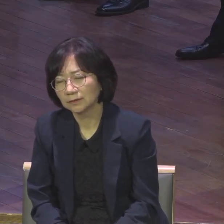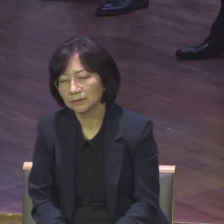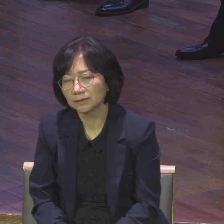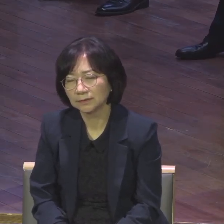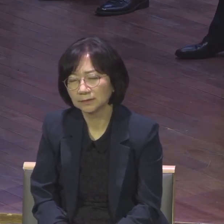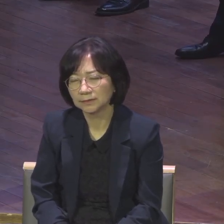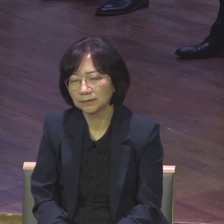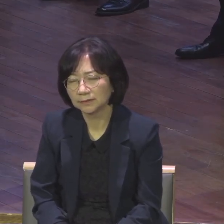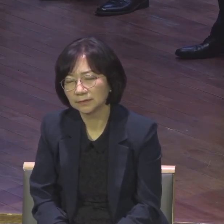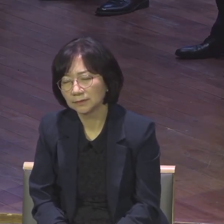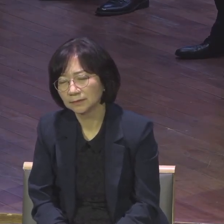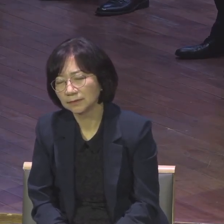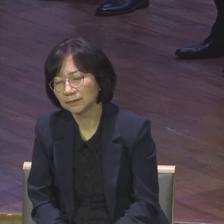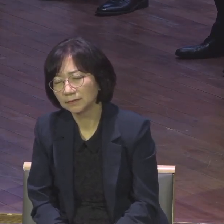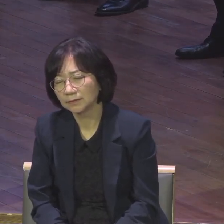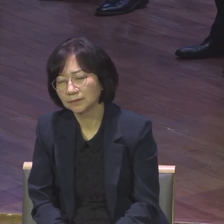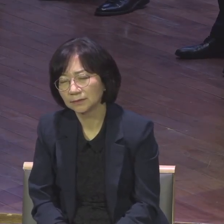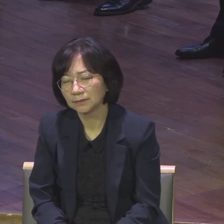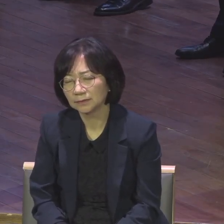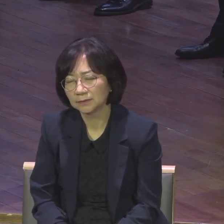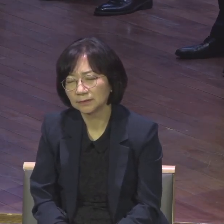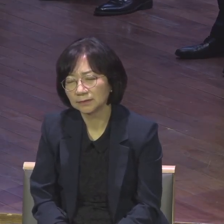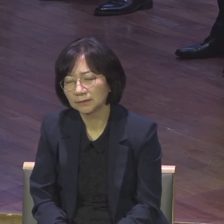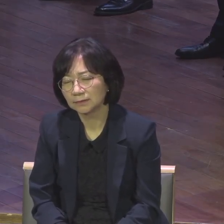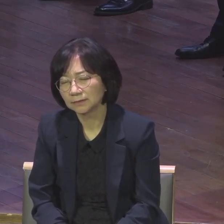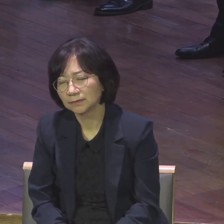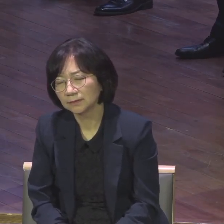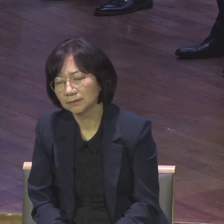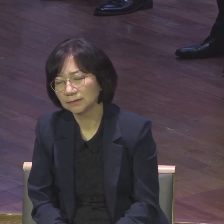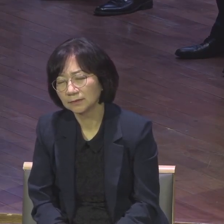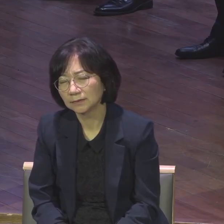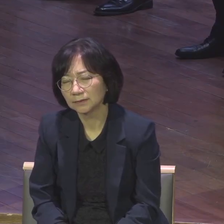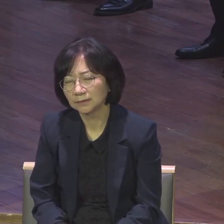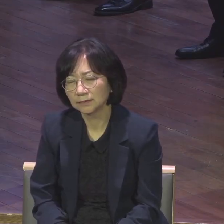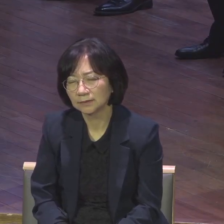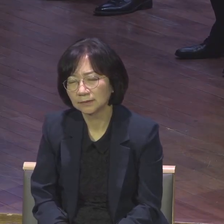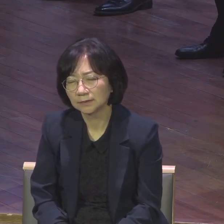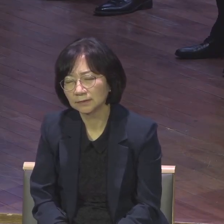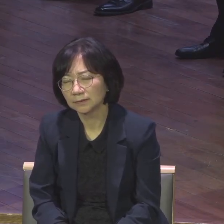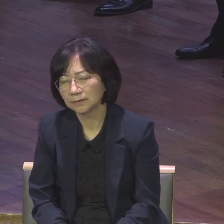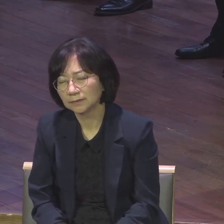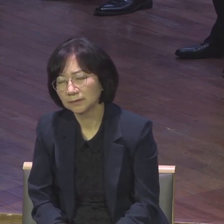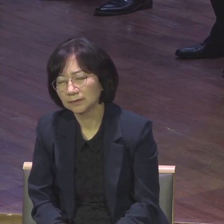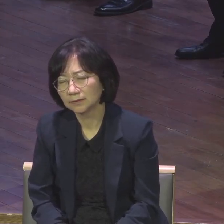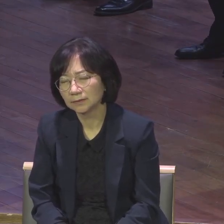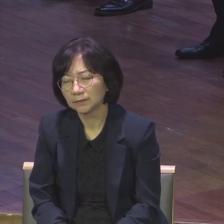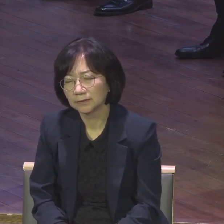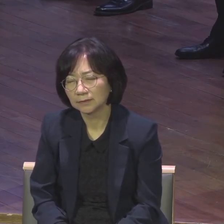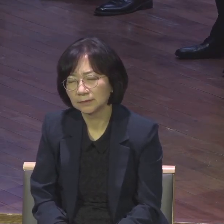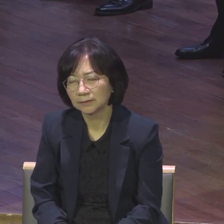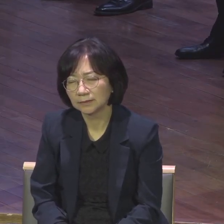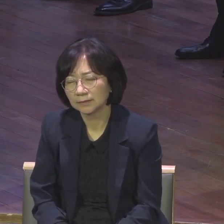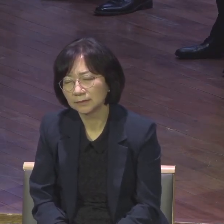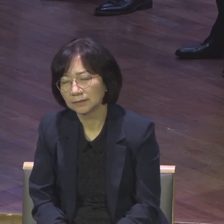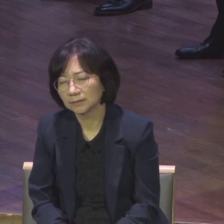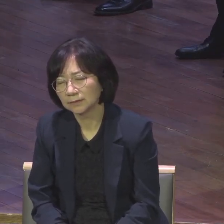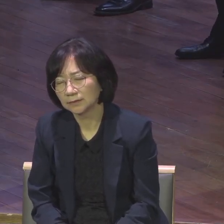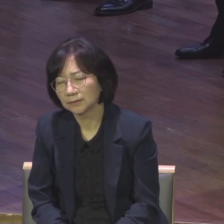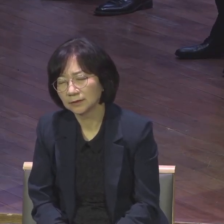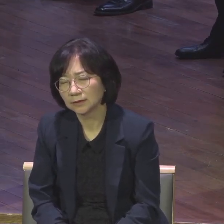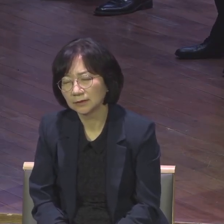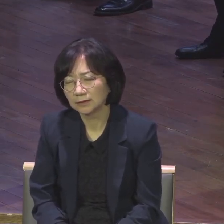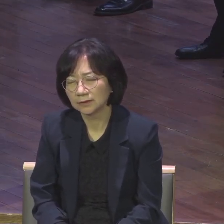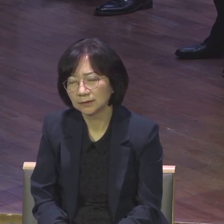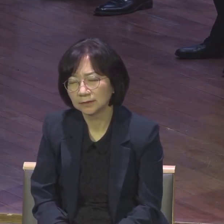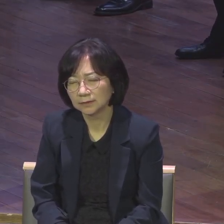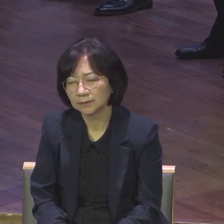우리 가운데 역사하여 주시옵소서. 아버지 하나님 우리 가운데 하나님들에게 지금 이 시간